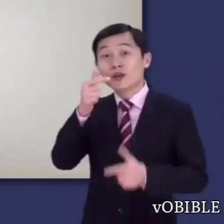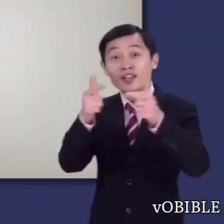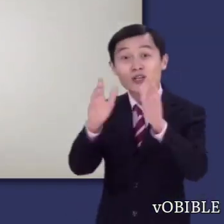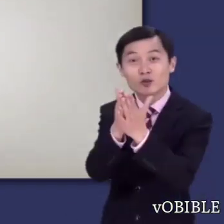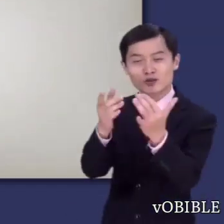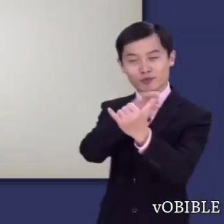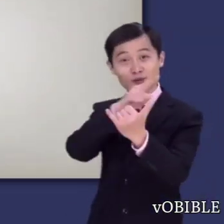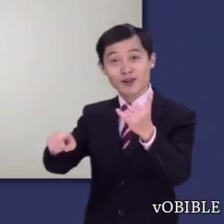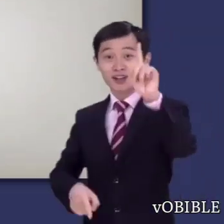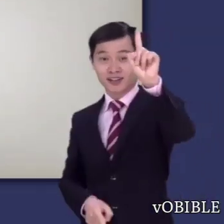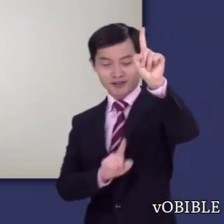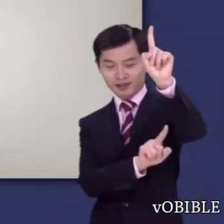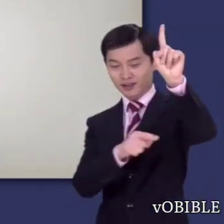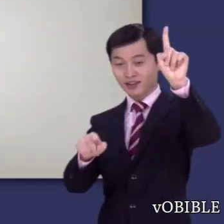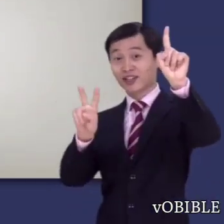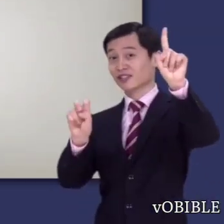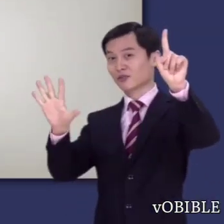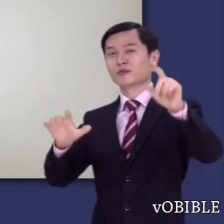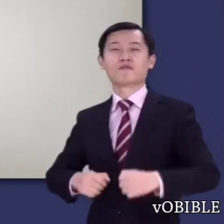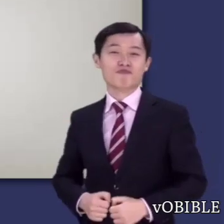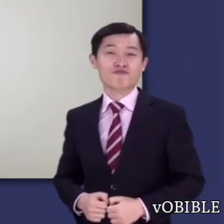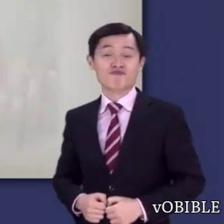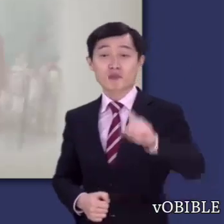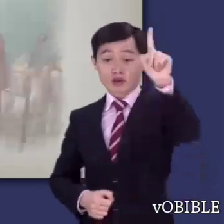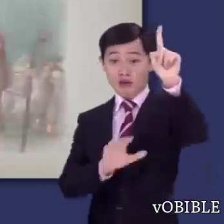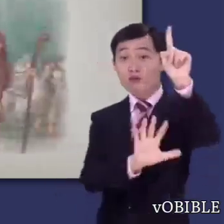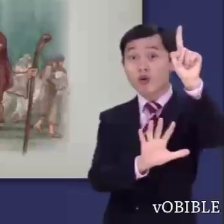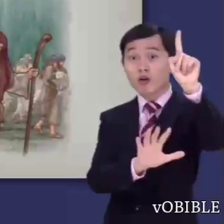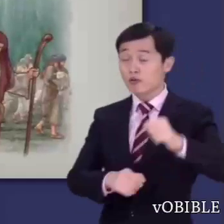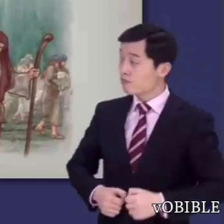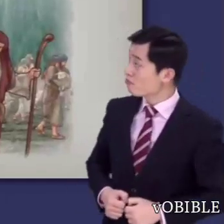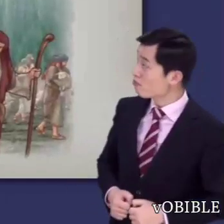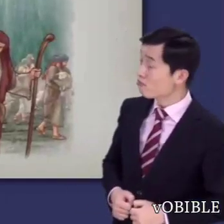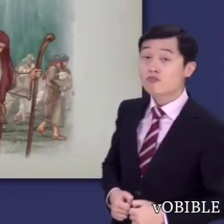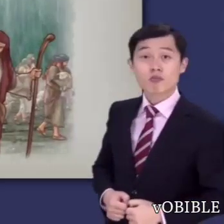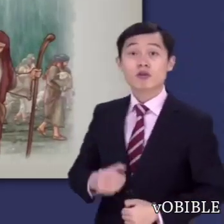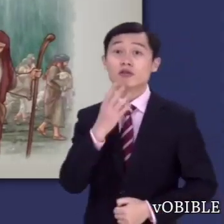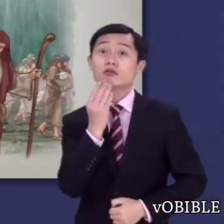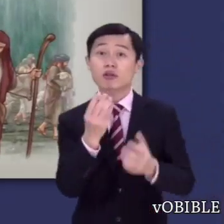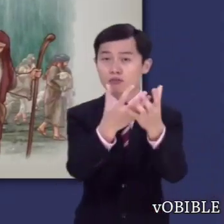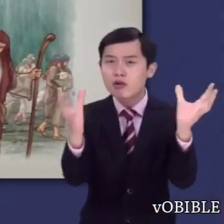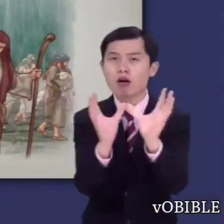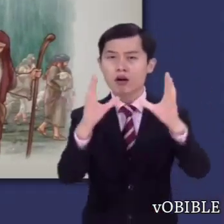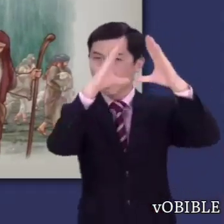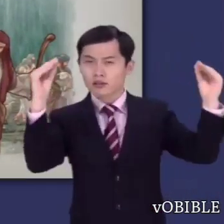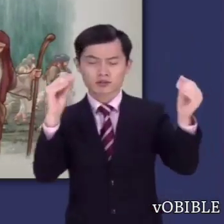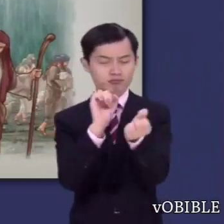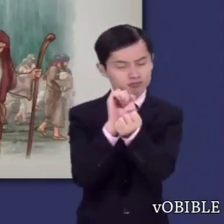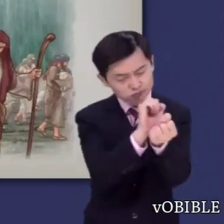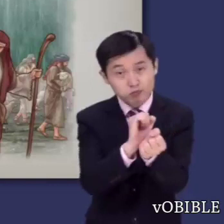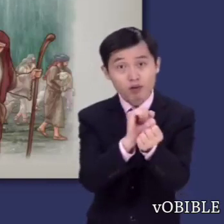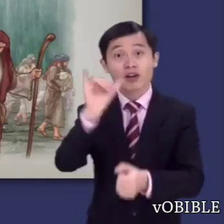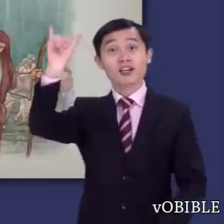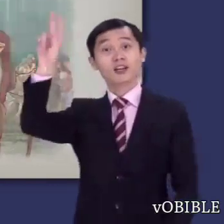犹大书一共有25节，第五和第七节，犹大提醒我们，耶和华